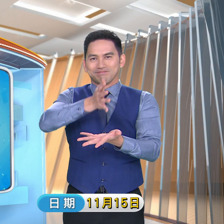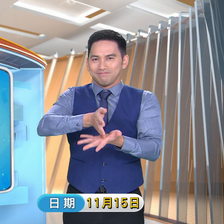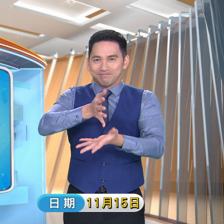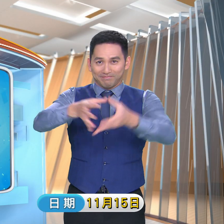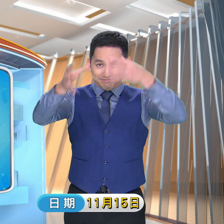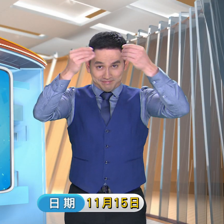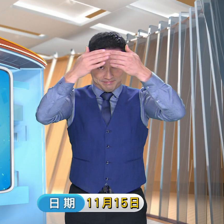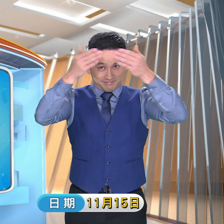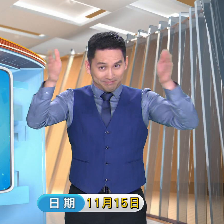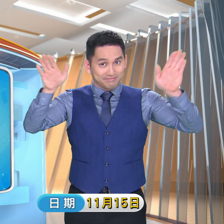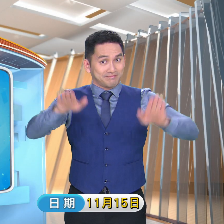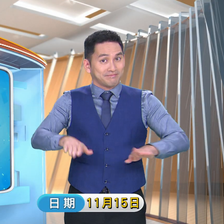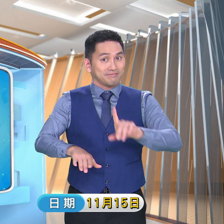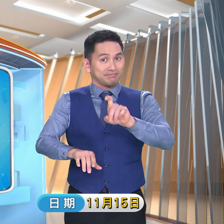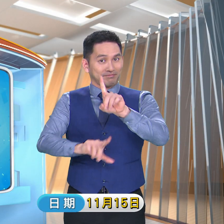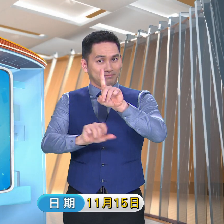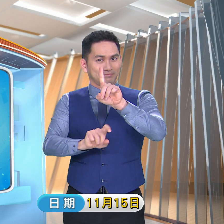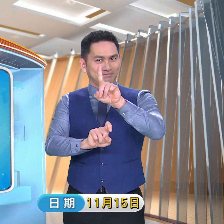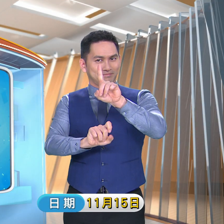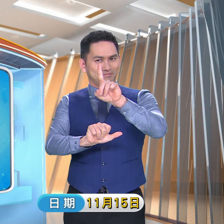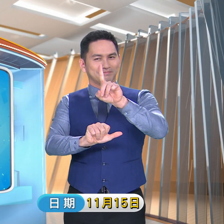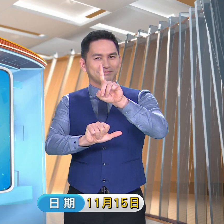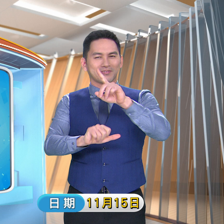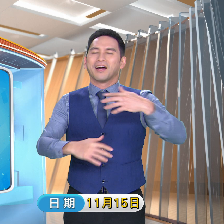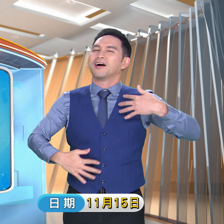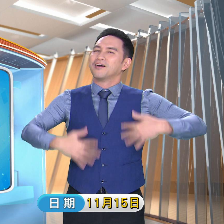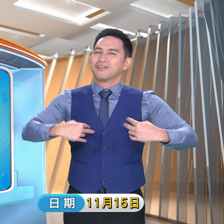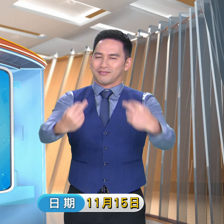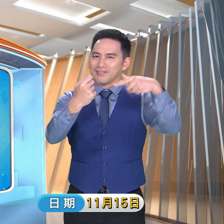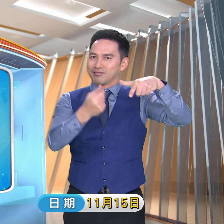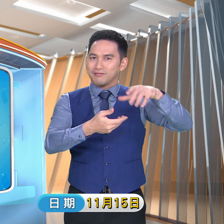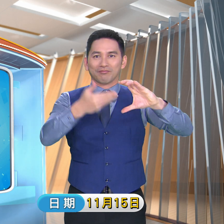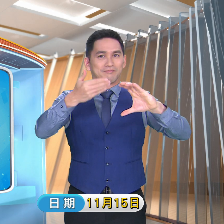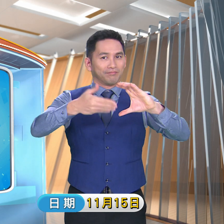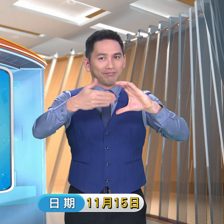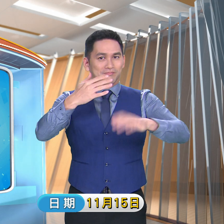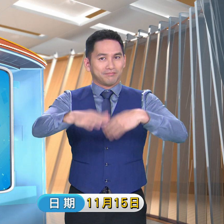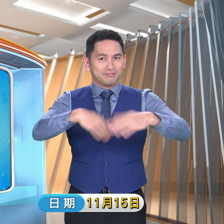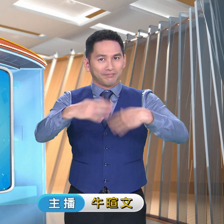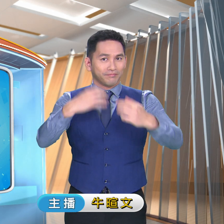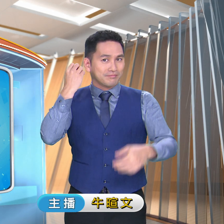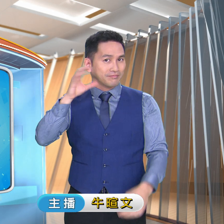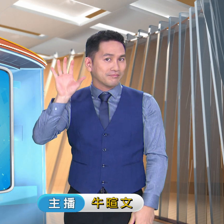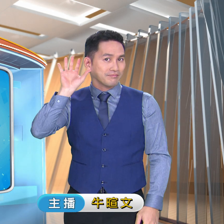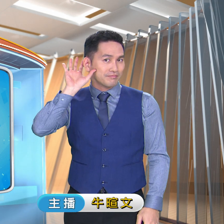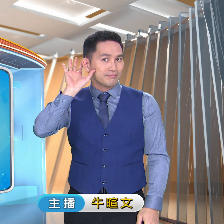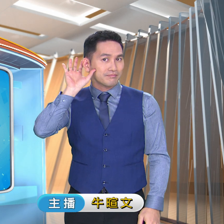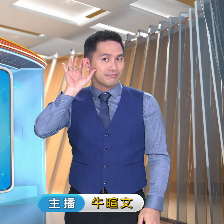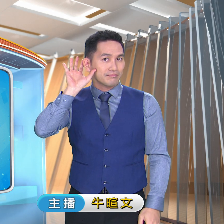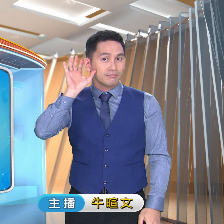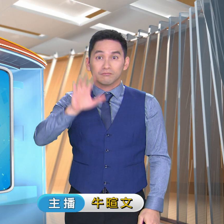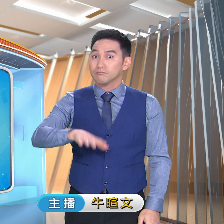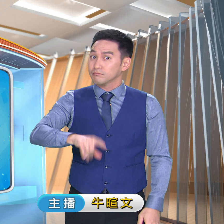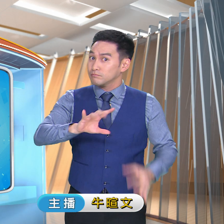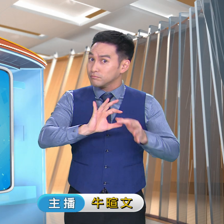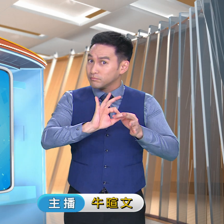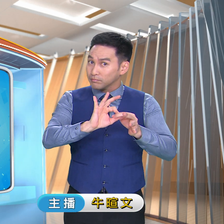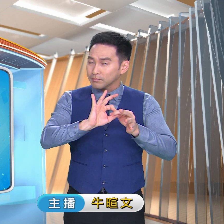新闻，开视野，欢迎收看今天11月15号的公视首语新闻。首先来